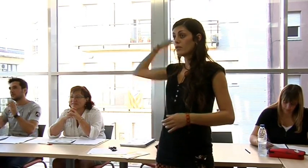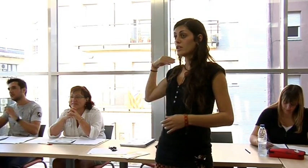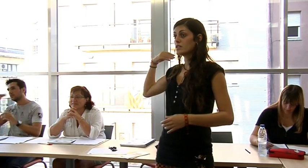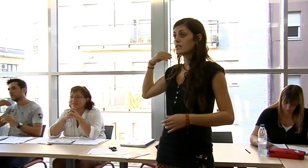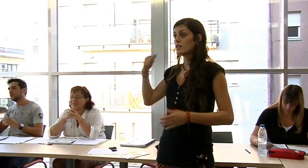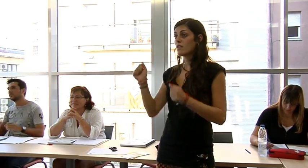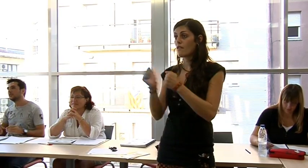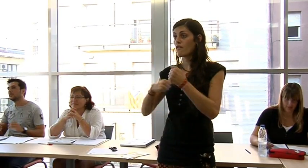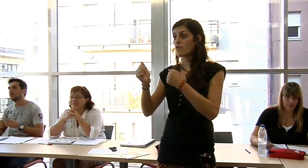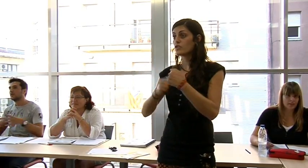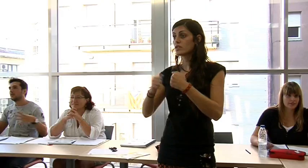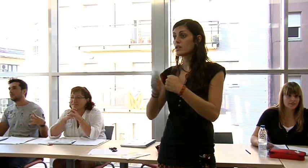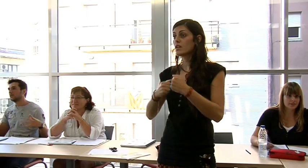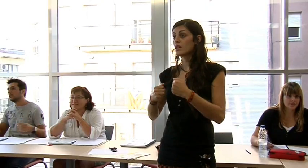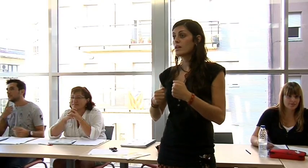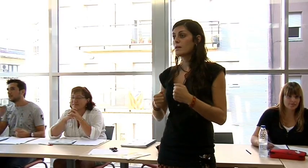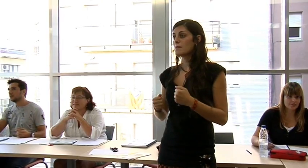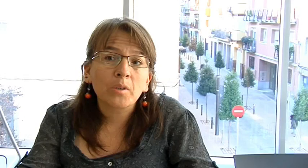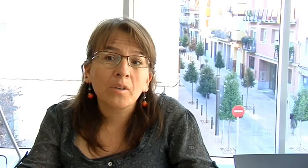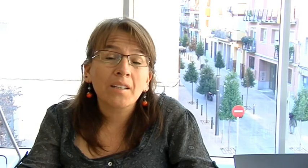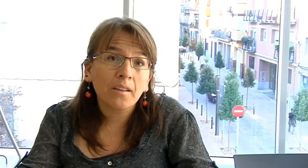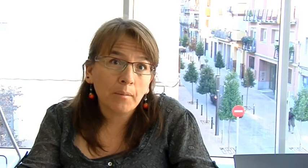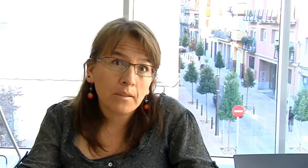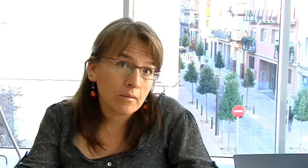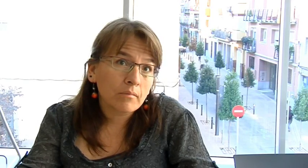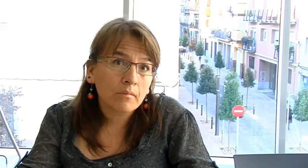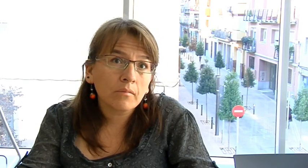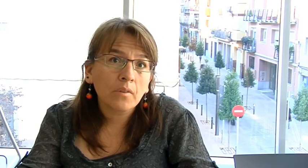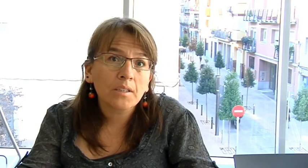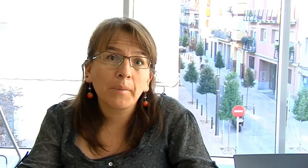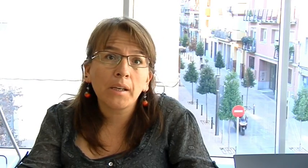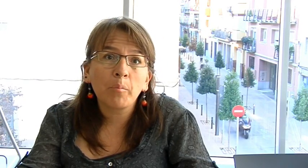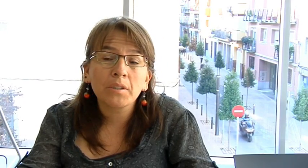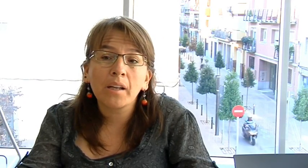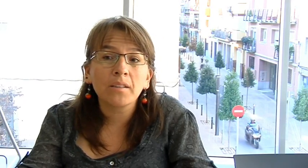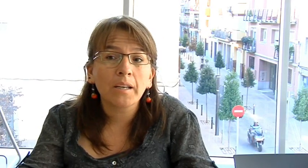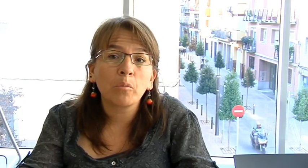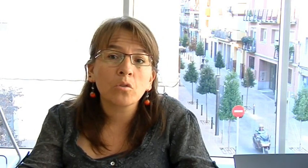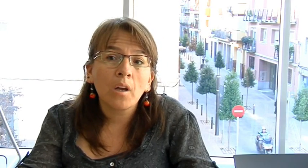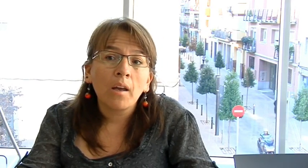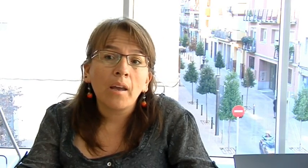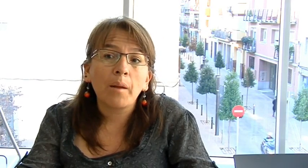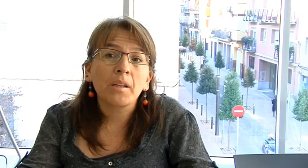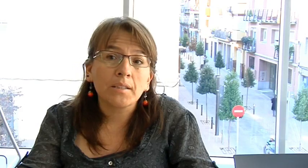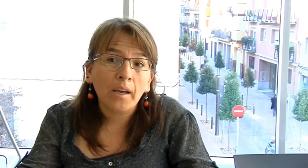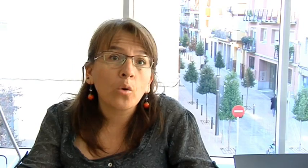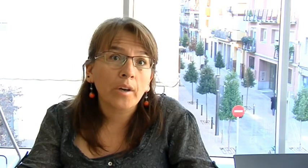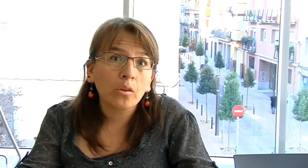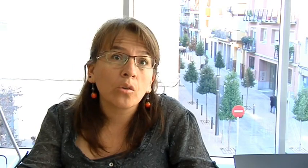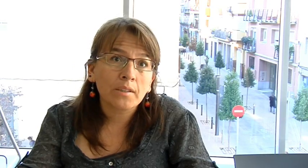Todos nuestros maestros son personas sordas, ¿no? Son personas nativas. De esa manera pues garantizamos el aprendizaje correcto de esta